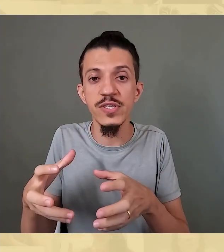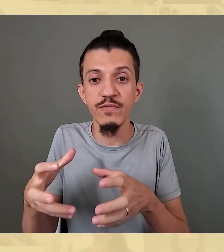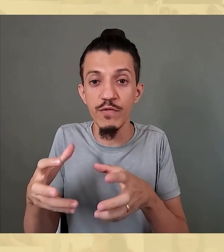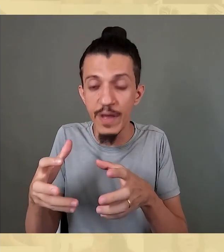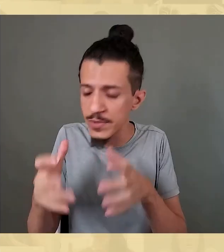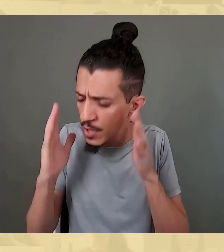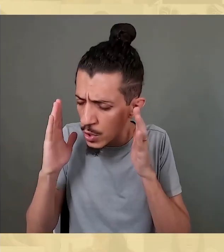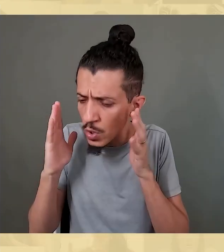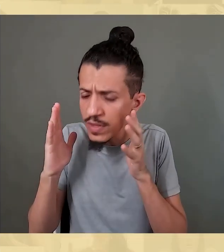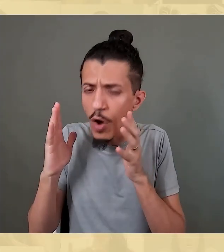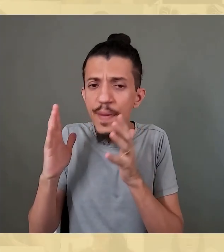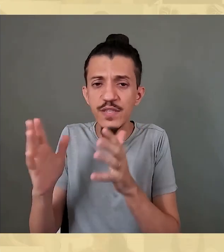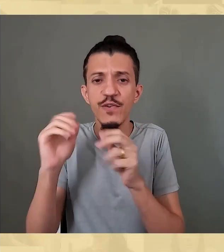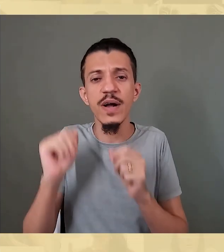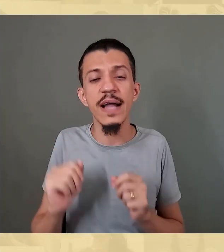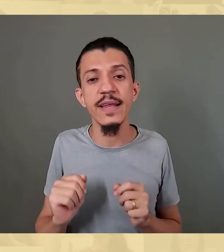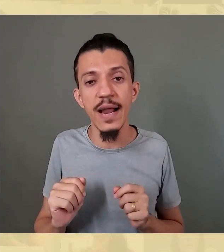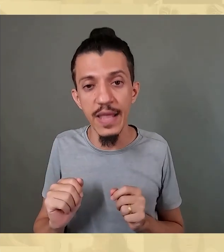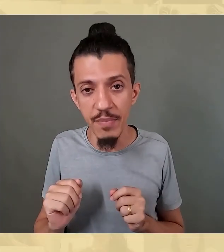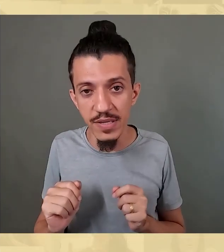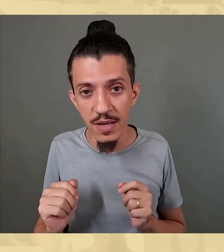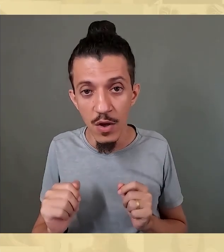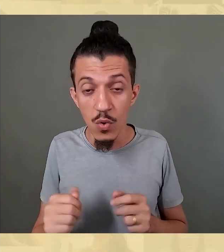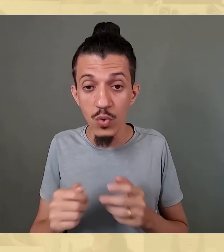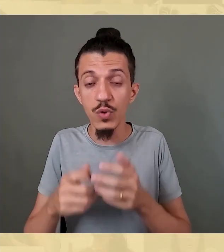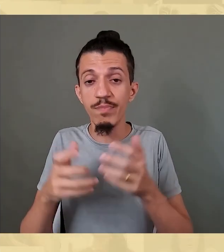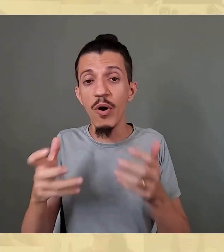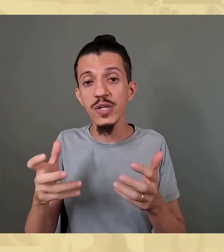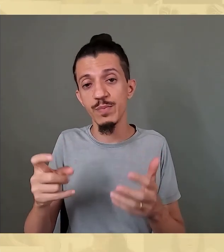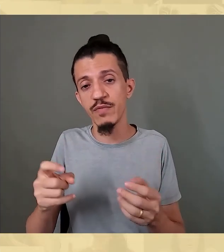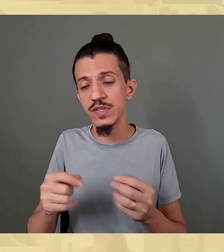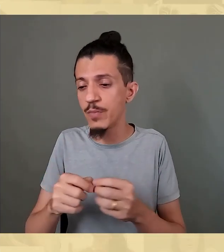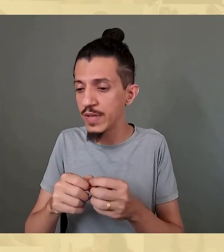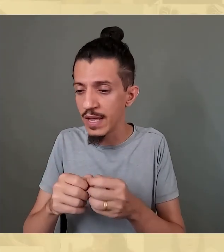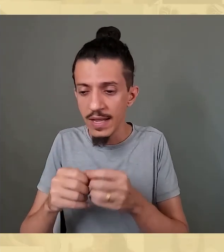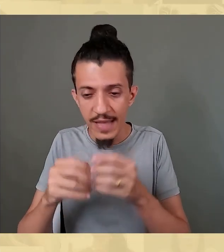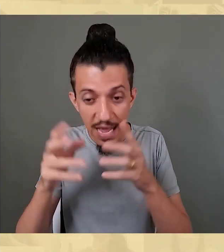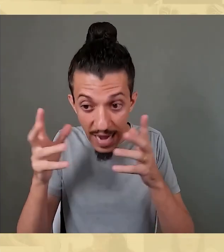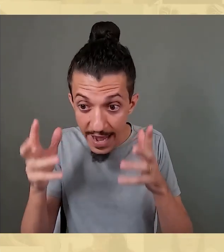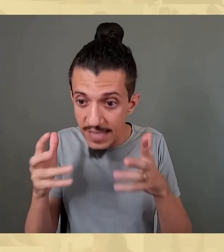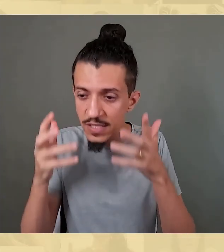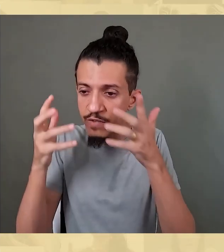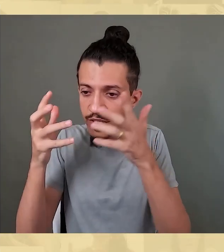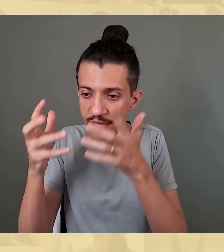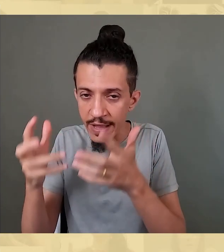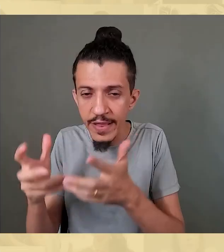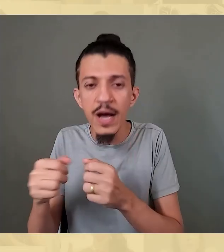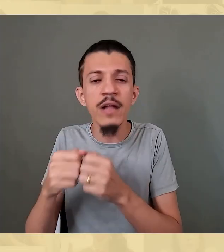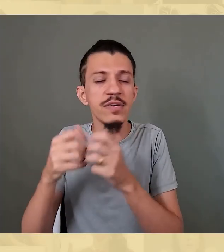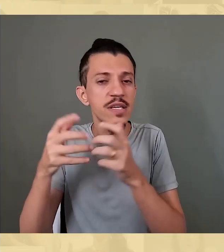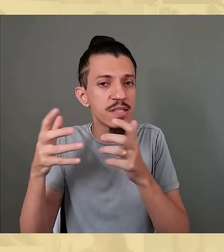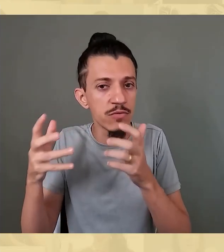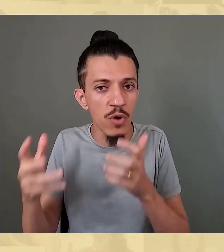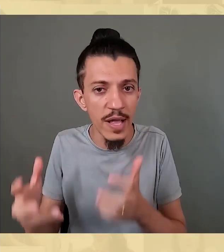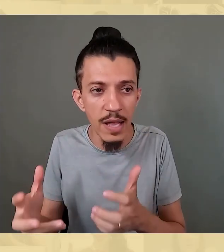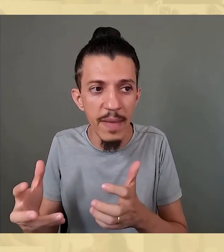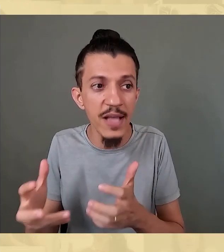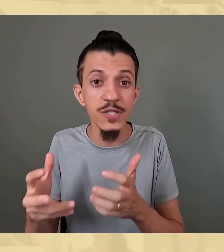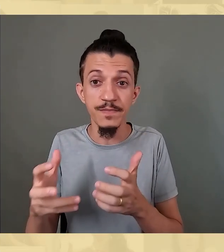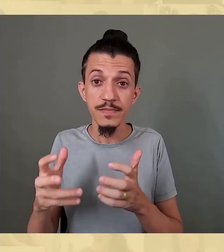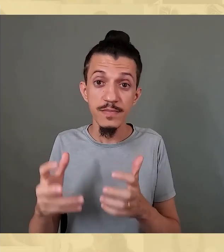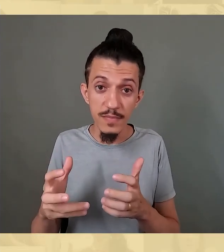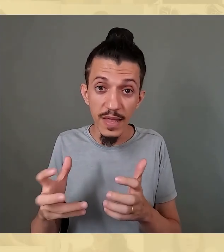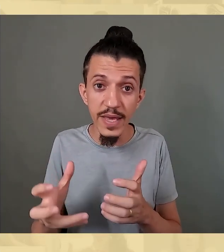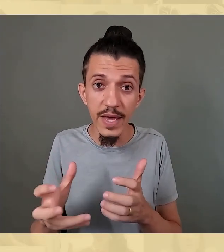nós desenvolvemos, totalmente focada na Libras, com suporte para você poder ter a clareza de que você está entrando, acessando